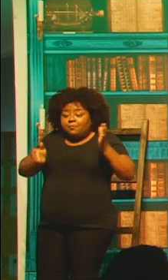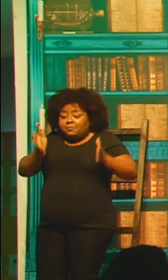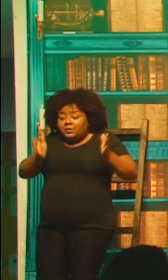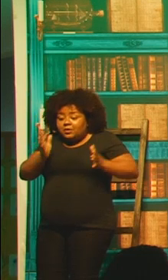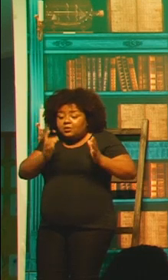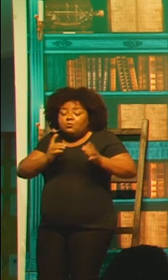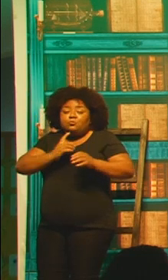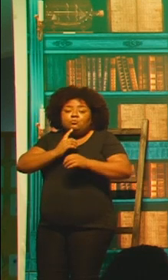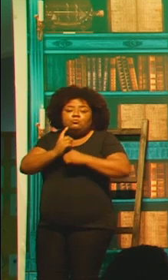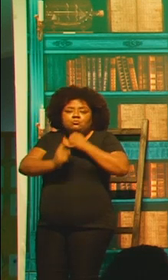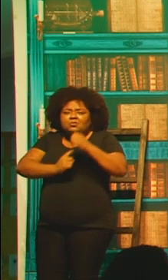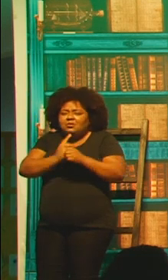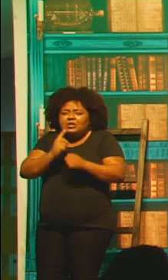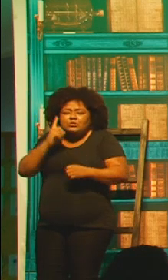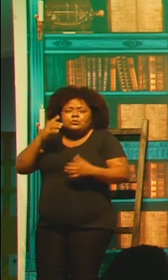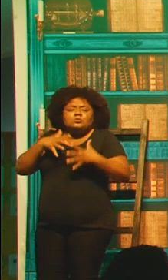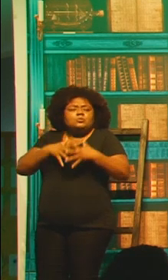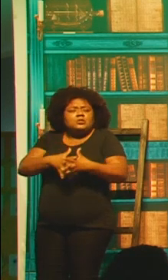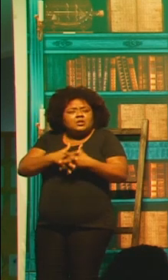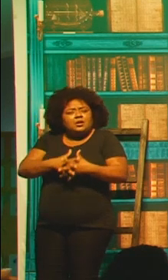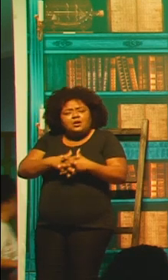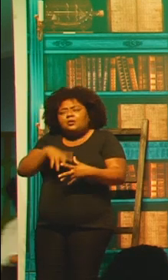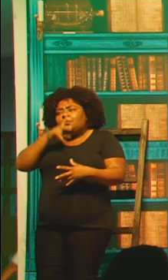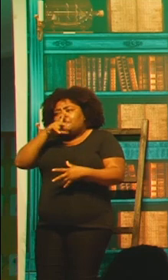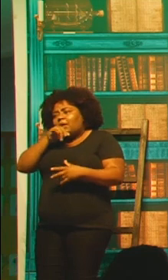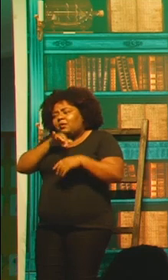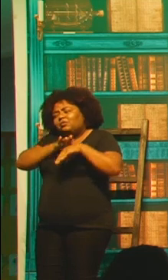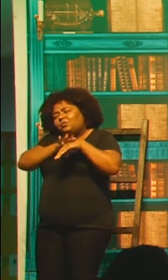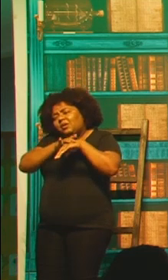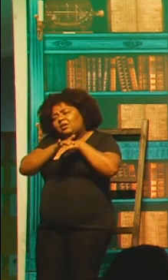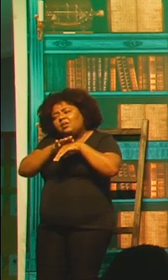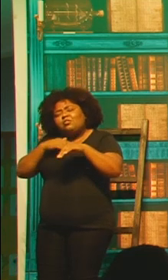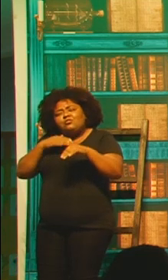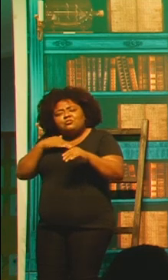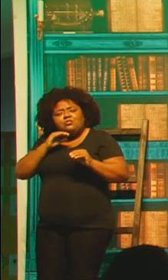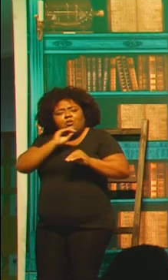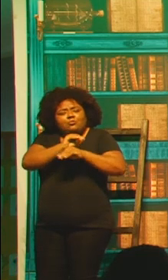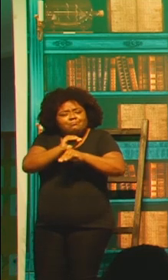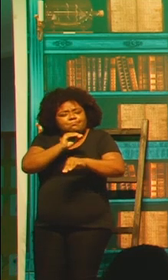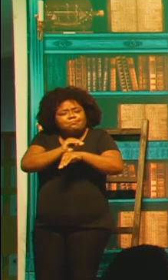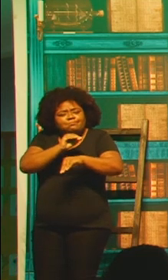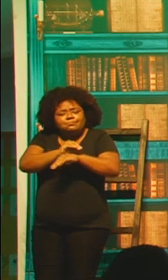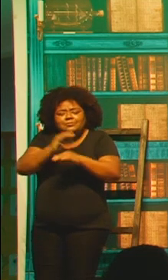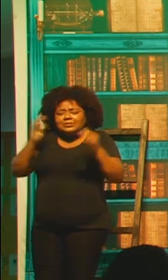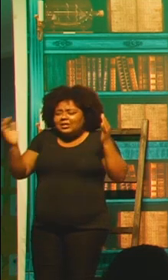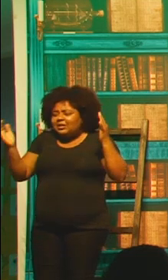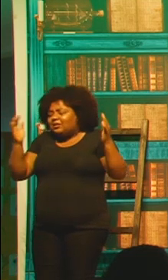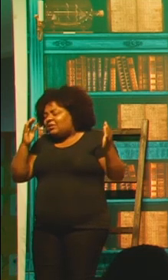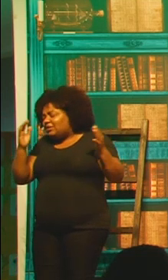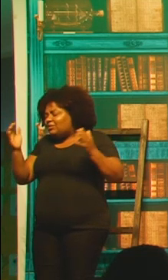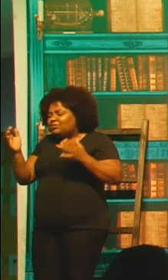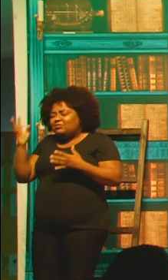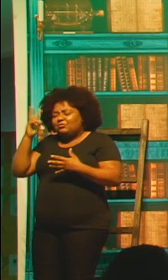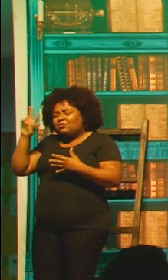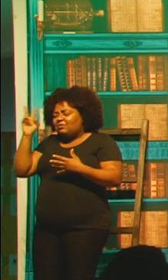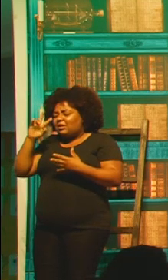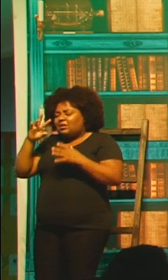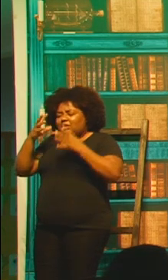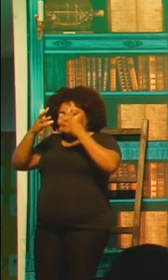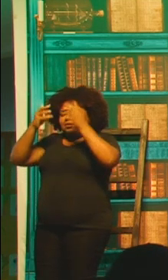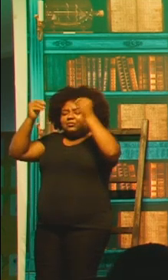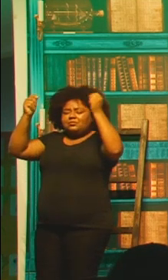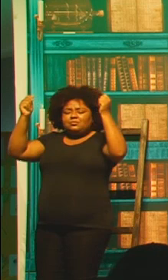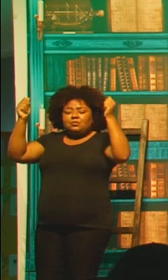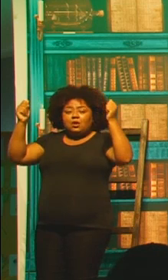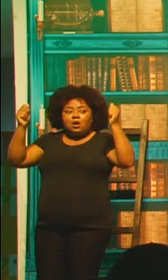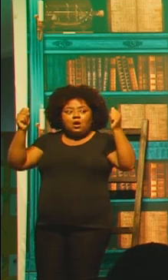pai adoeceu, e eu cuidava dele, tudo, já não me lembrava mais dessa história. E aí eu recebi a notícia